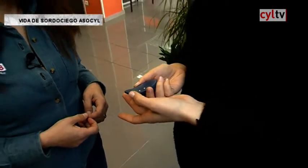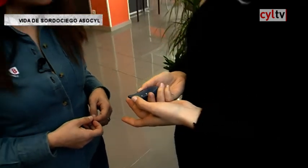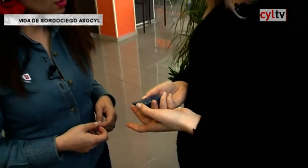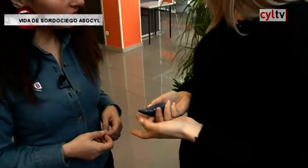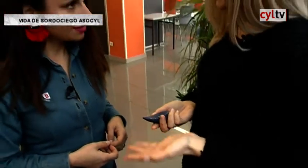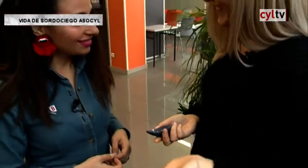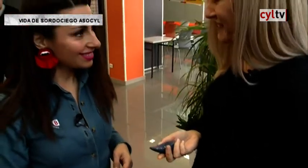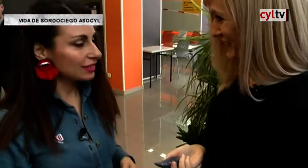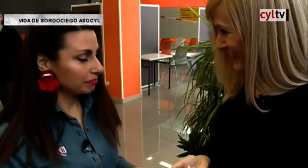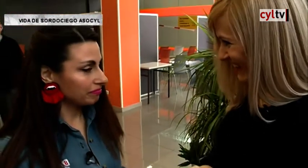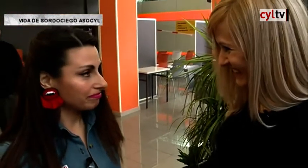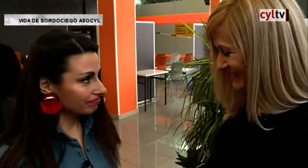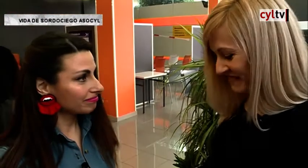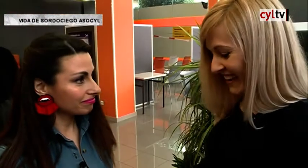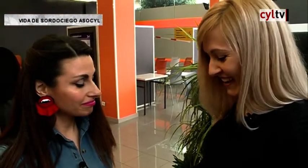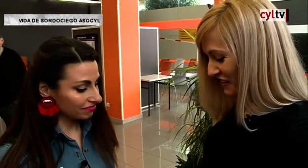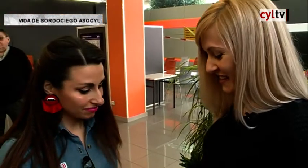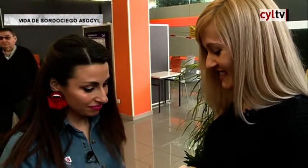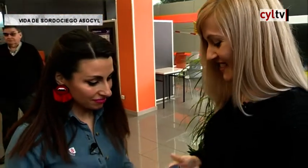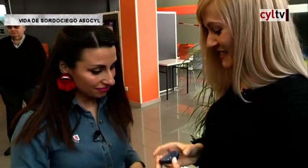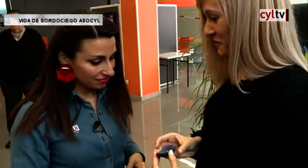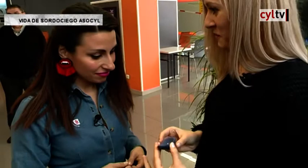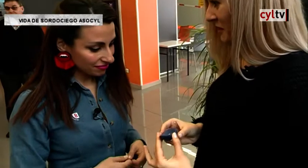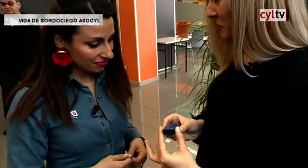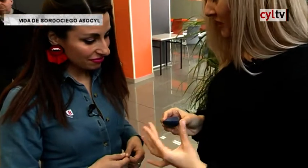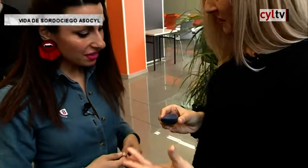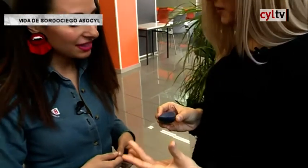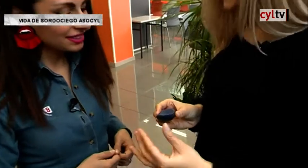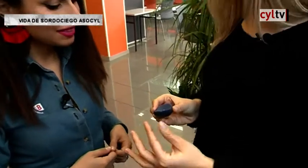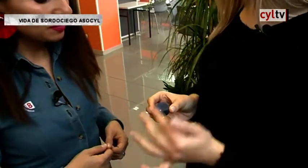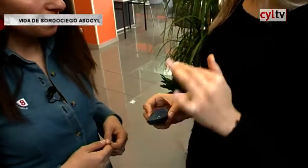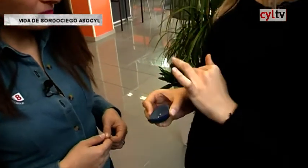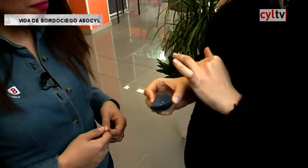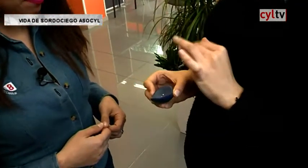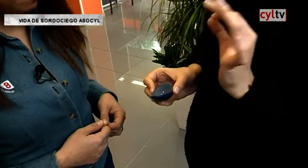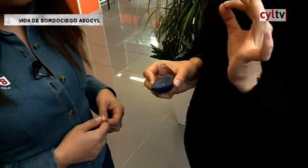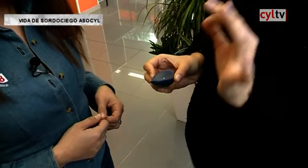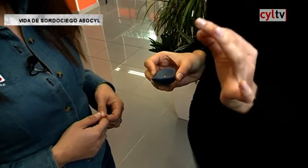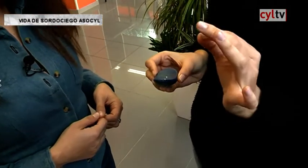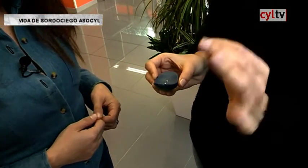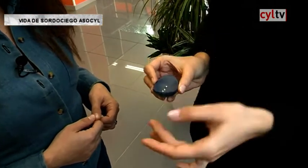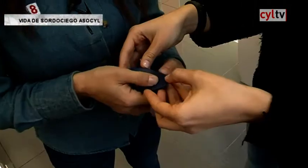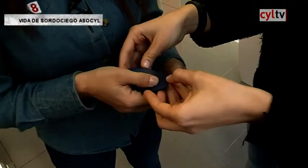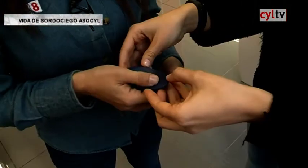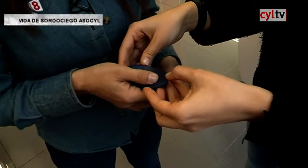tienen manera de saber qué hora es. Entonces, este es un dispositivo que les permite saber la hora exacta. A ver qué